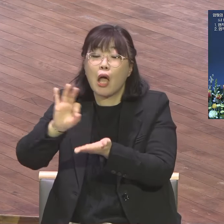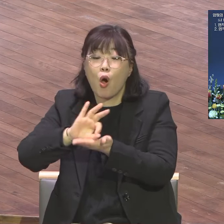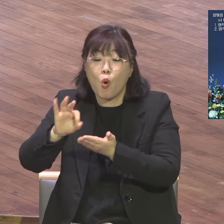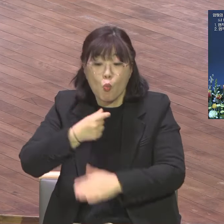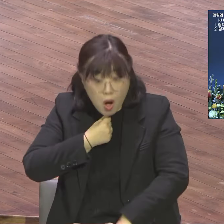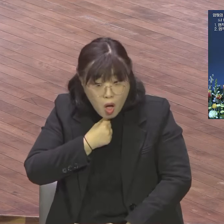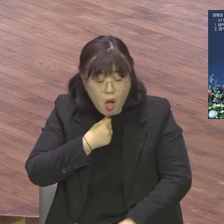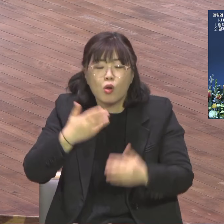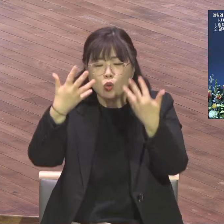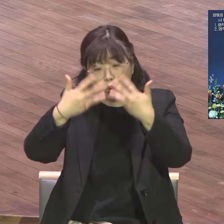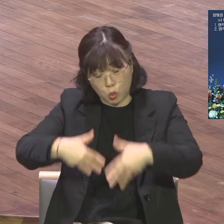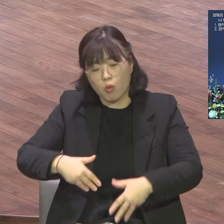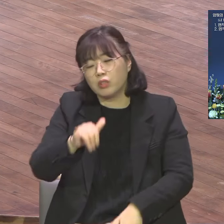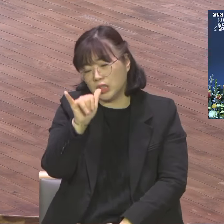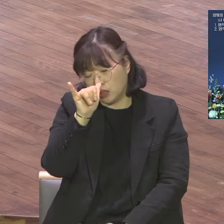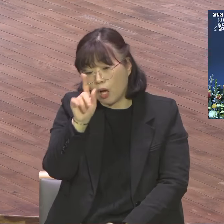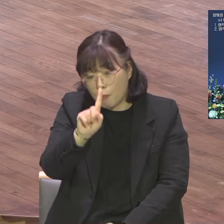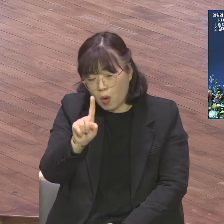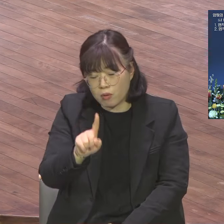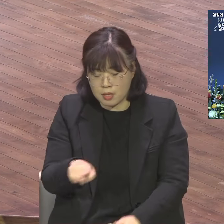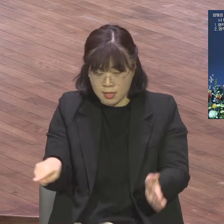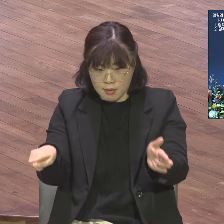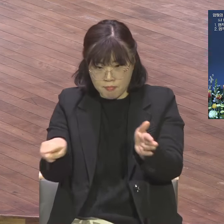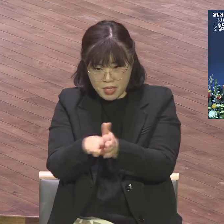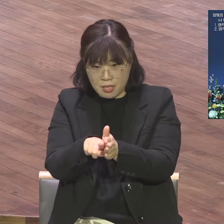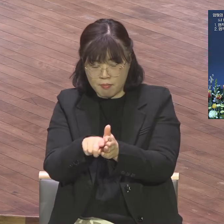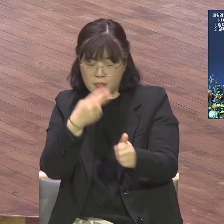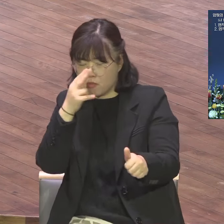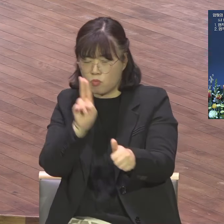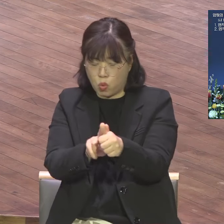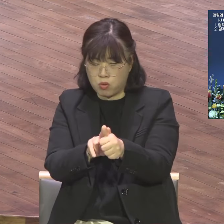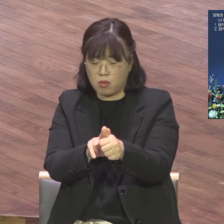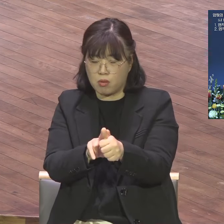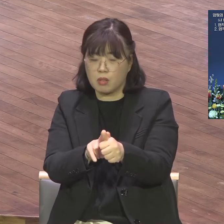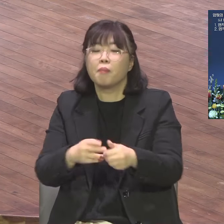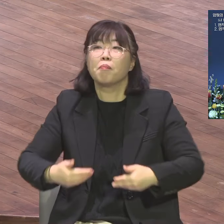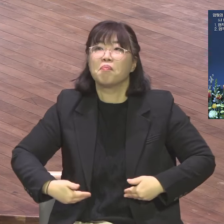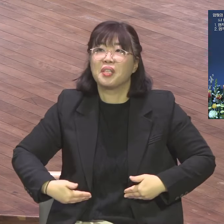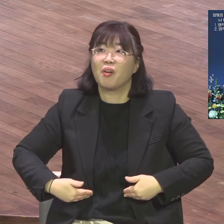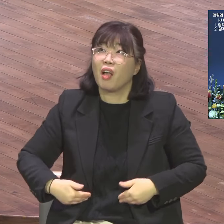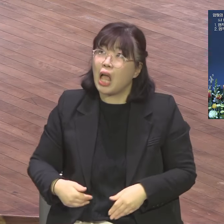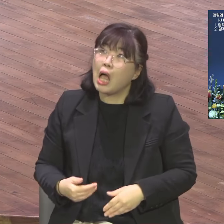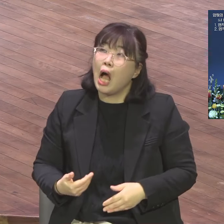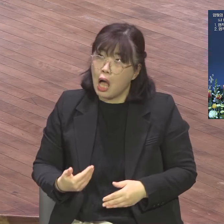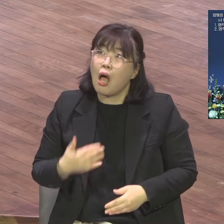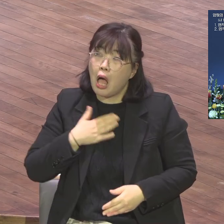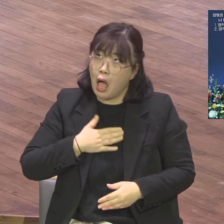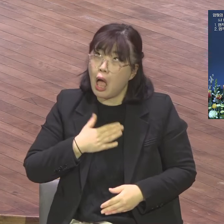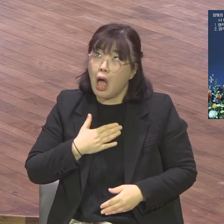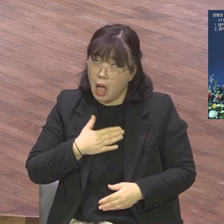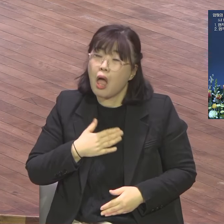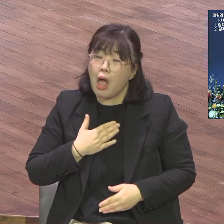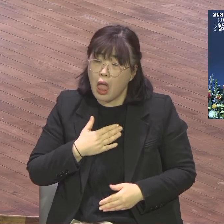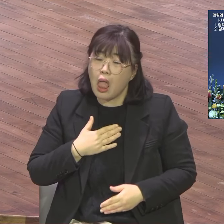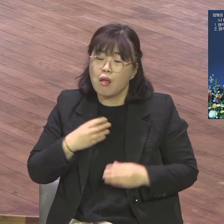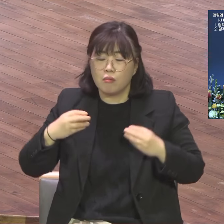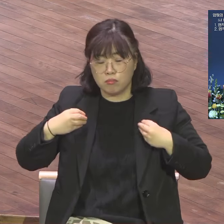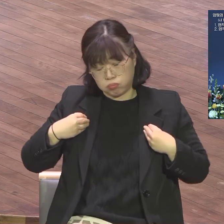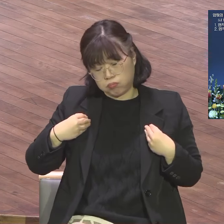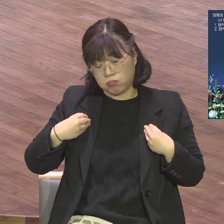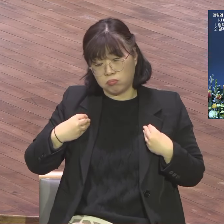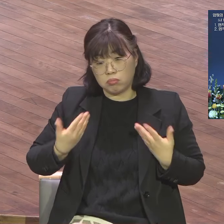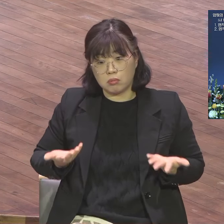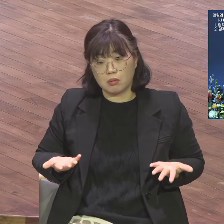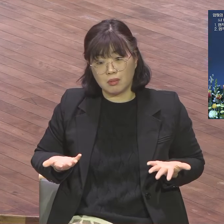믿음에 도전하는 분만 응답받아요. 도전하는 분, 행동하는 분, 결단하고 그냥 오직 되는 분, 이